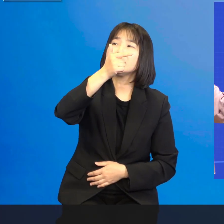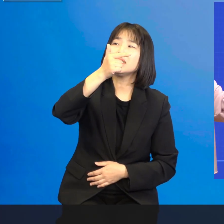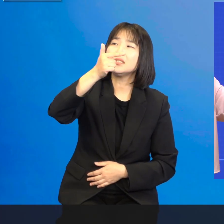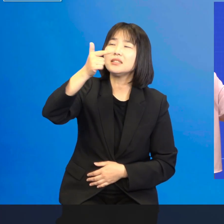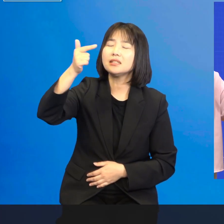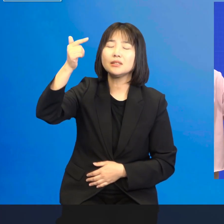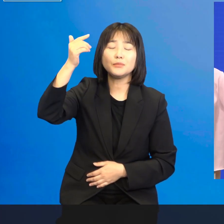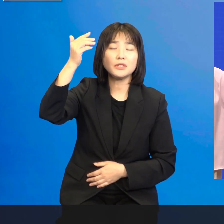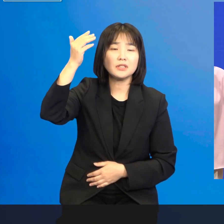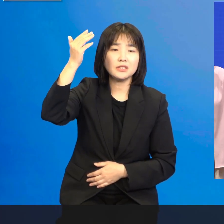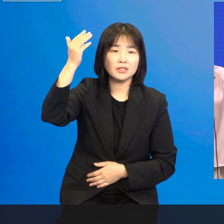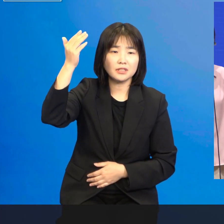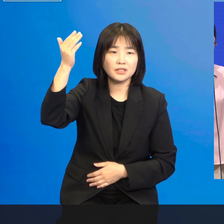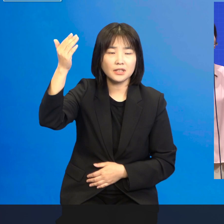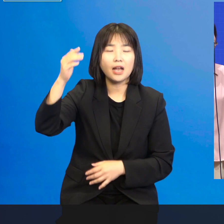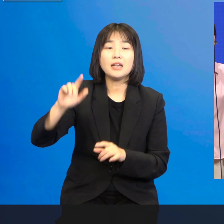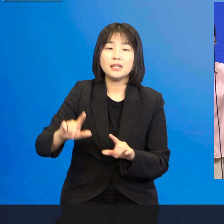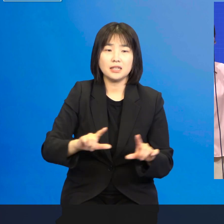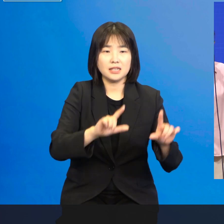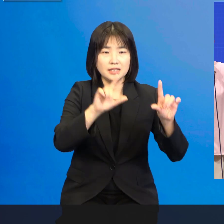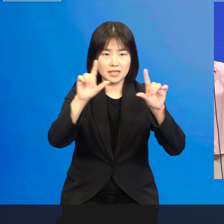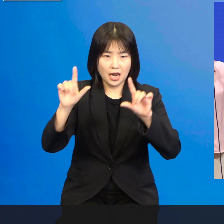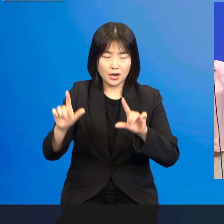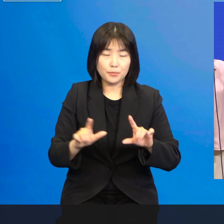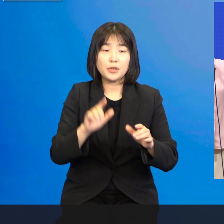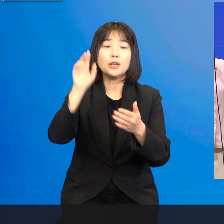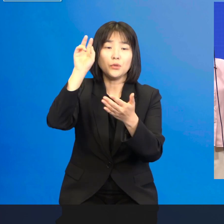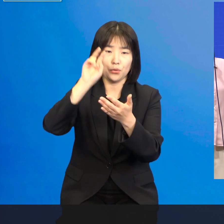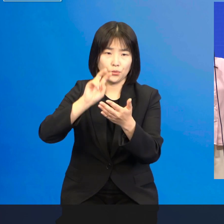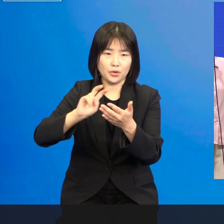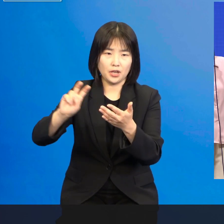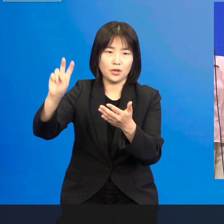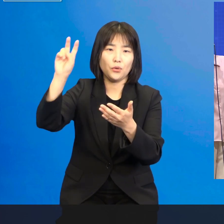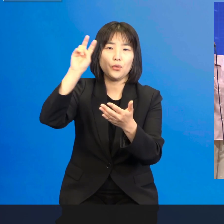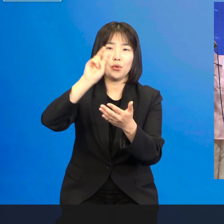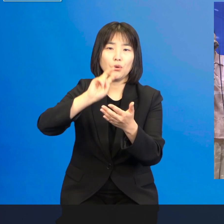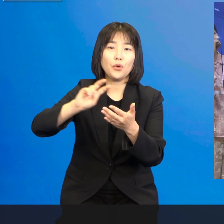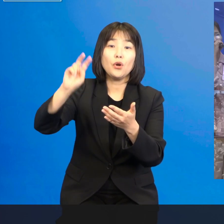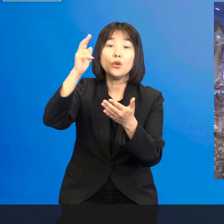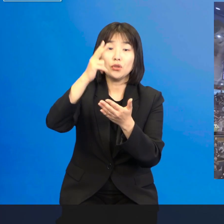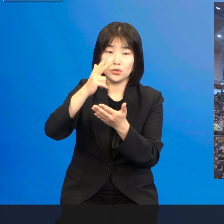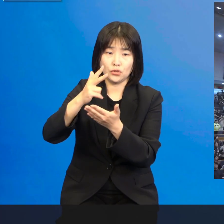아버지의 크심을 이 삶의 노래로